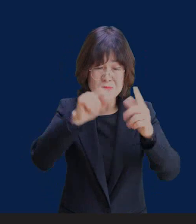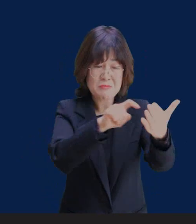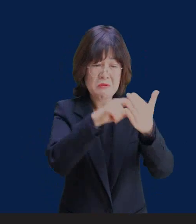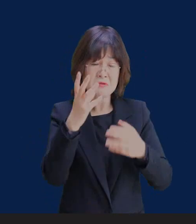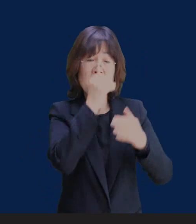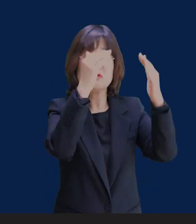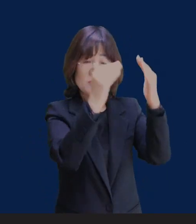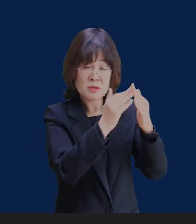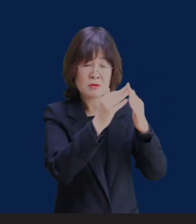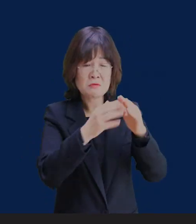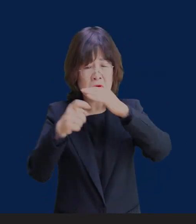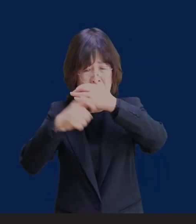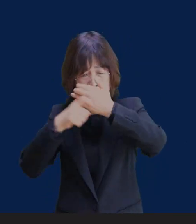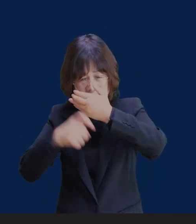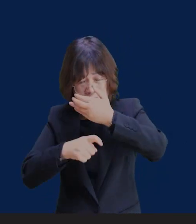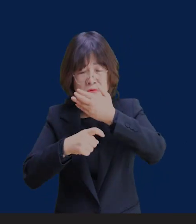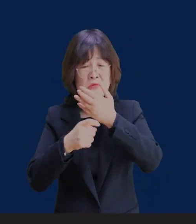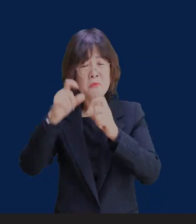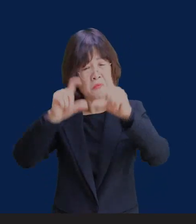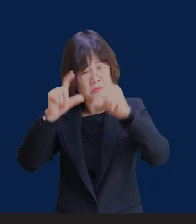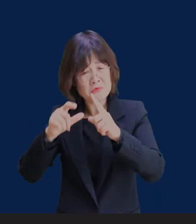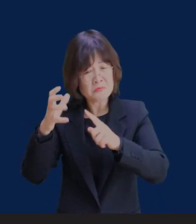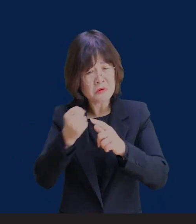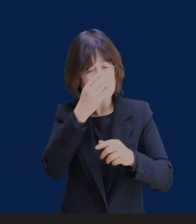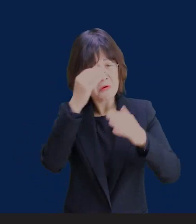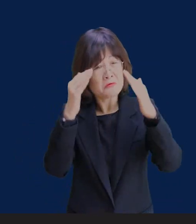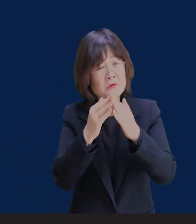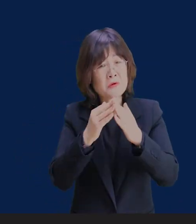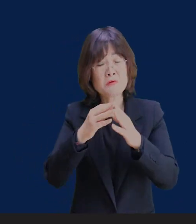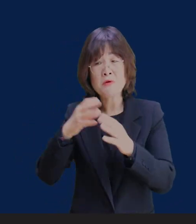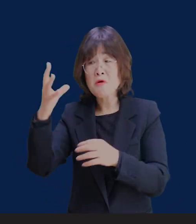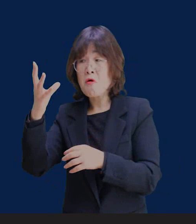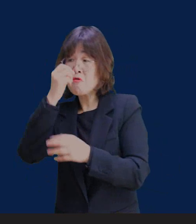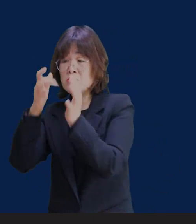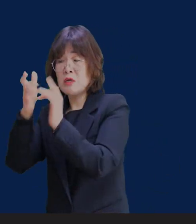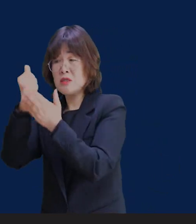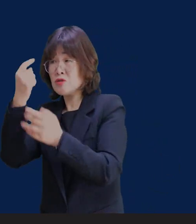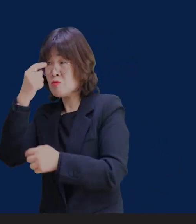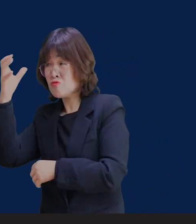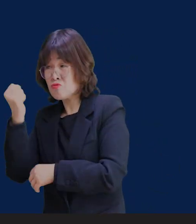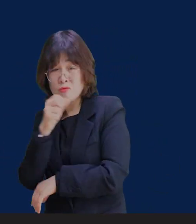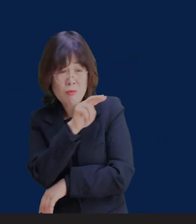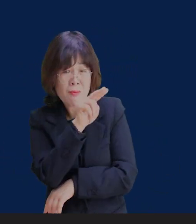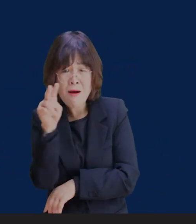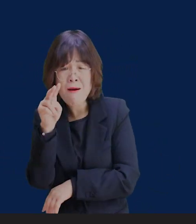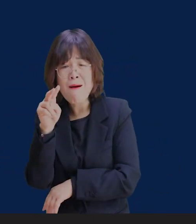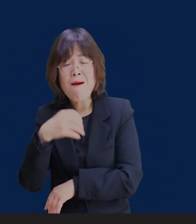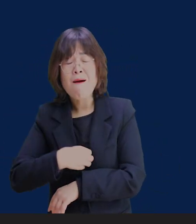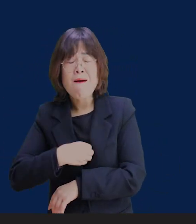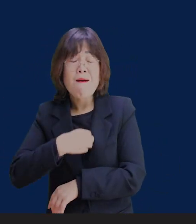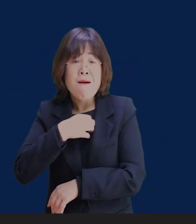시장바닥이 된 성전, 강도의 소굴이 된 성전, 거룩하신 눈을 가진 예수님은 차마 보실 수가